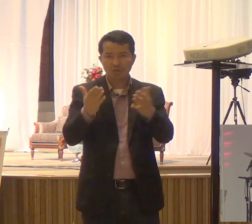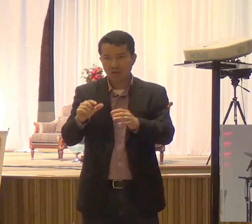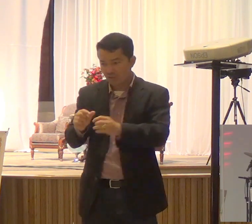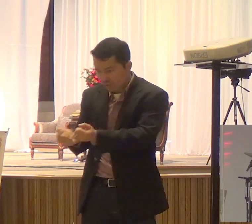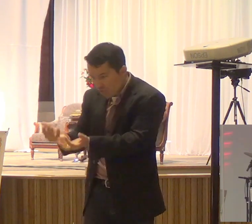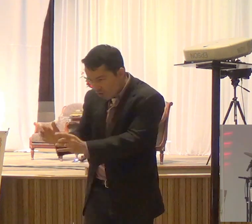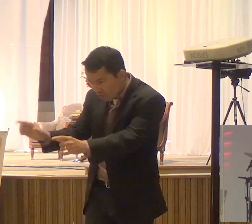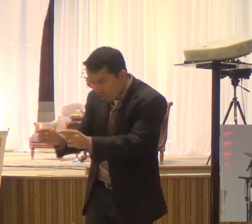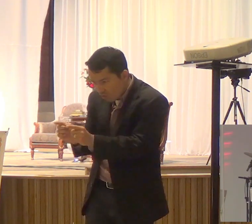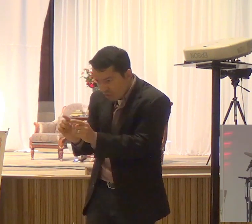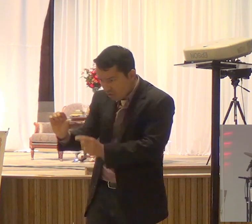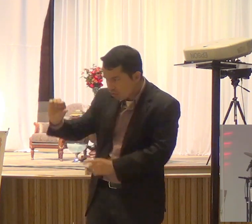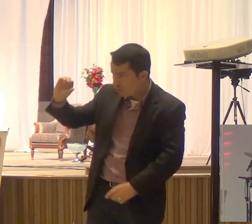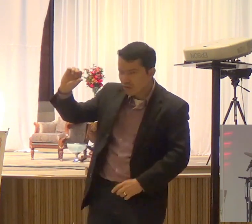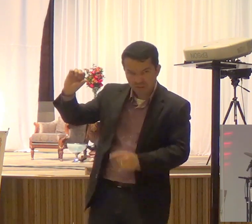coisa agora?